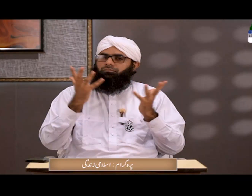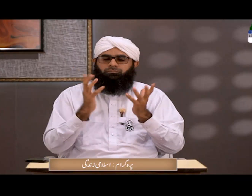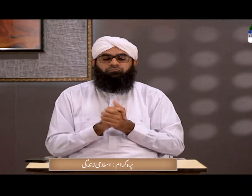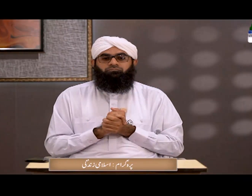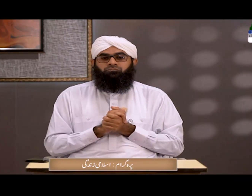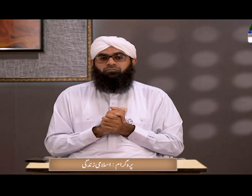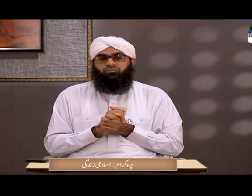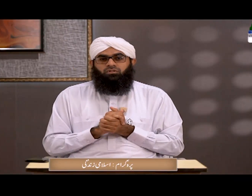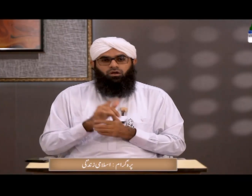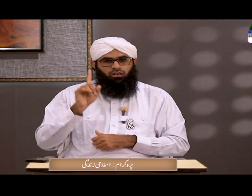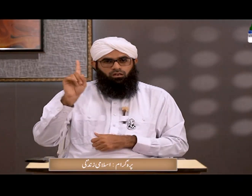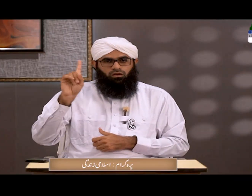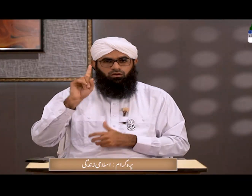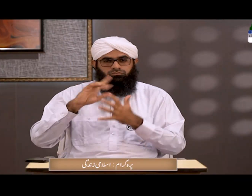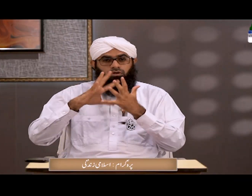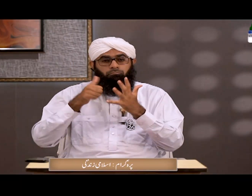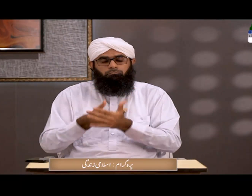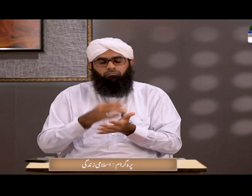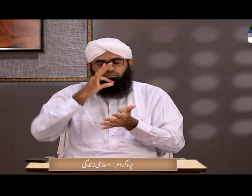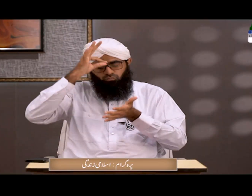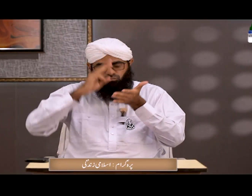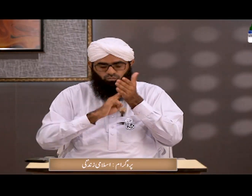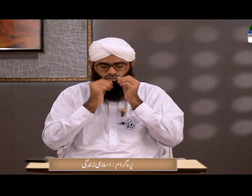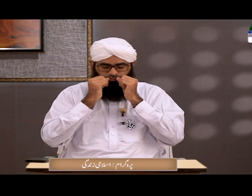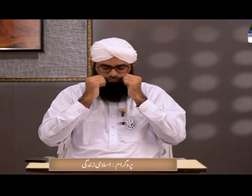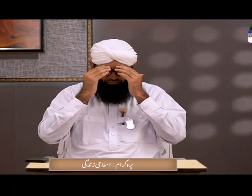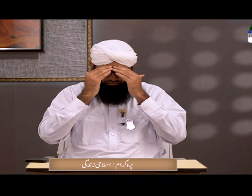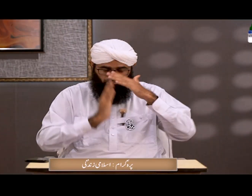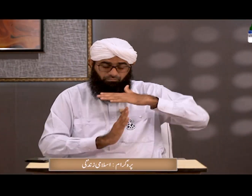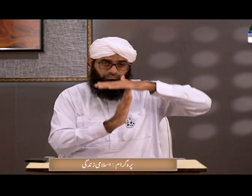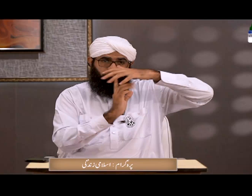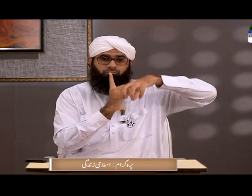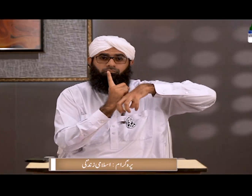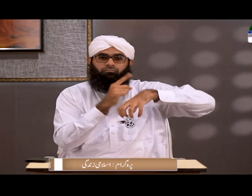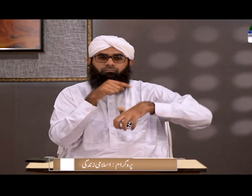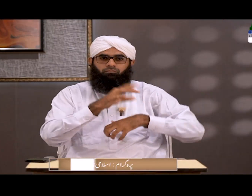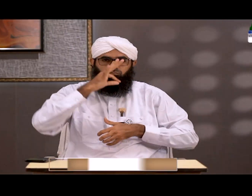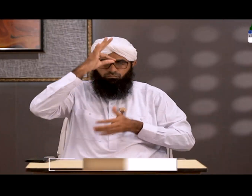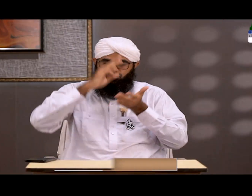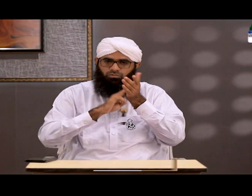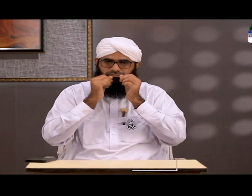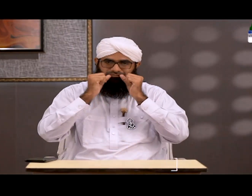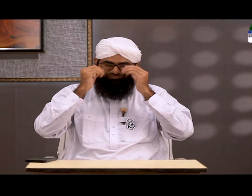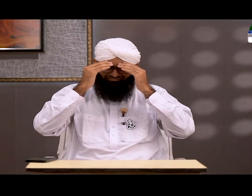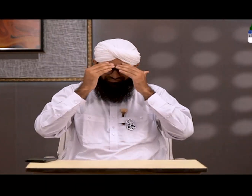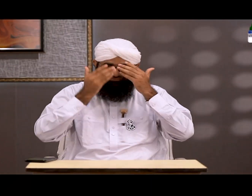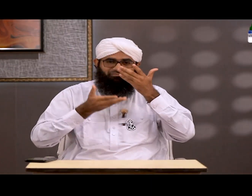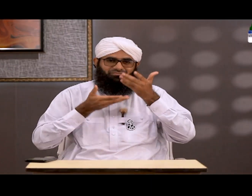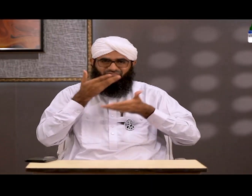فضیلت۔ اللہ پاک کے آخری نبی رسول ہاشمی مکی مدنی محمد عربی صلی اللہ علیہ وآلہ وصحبہ وسلم